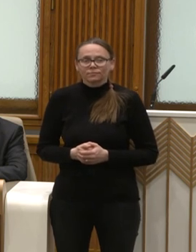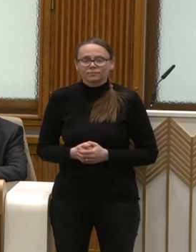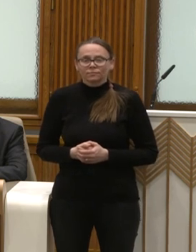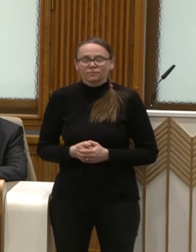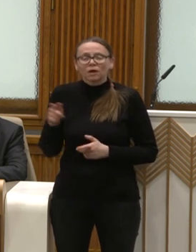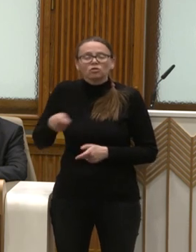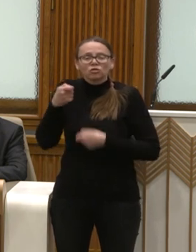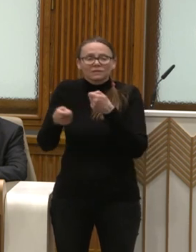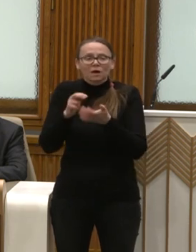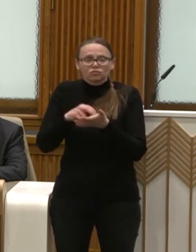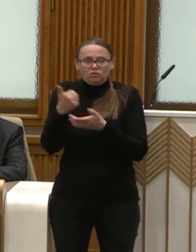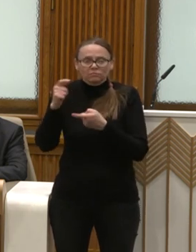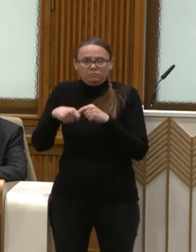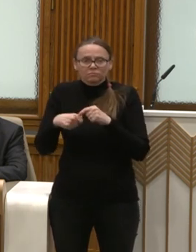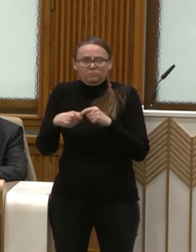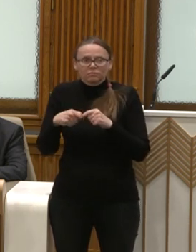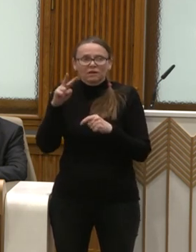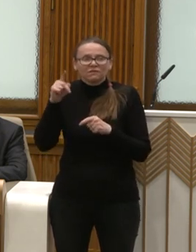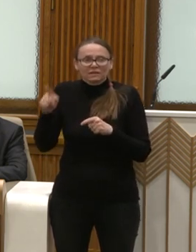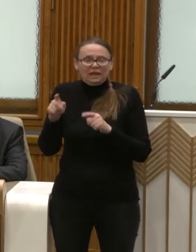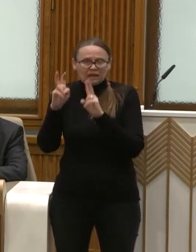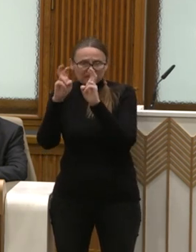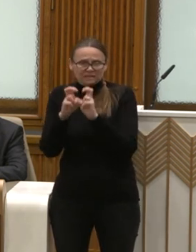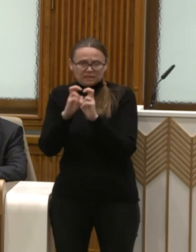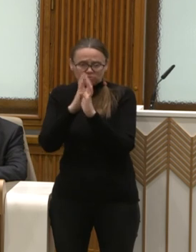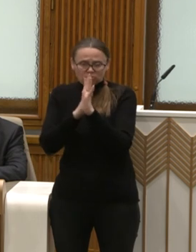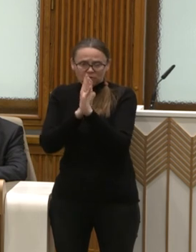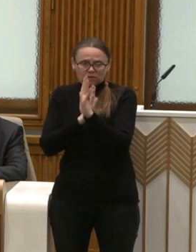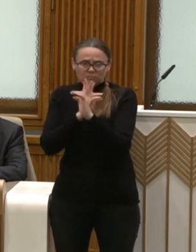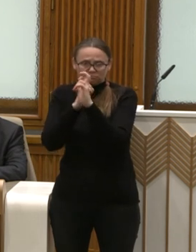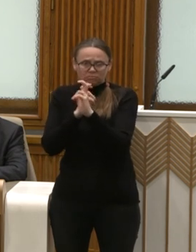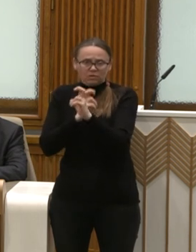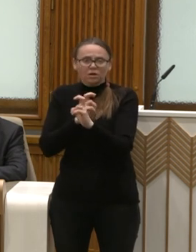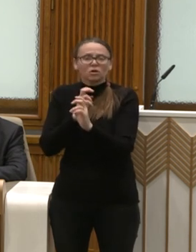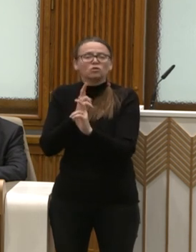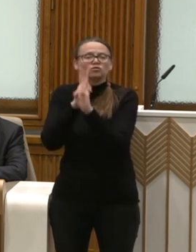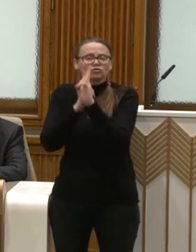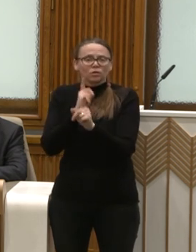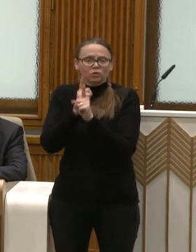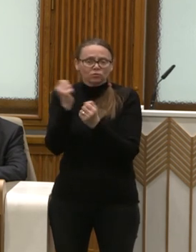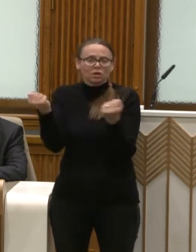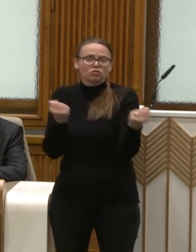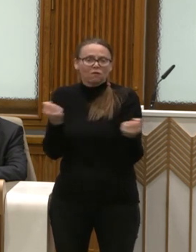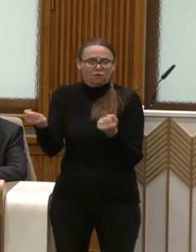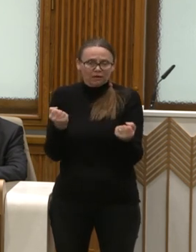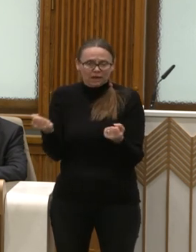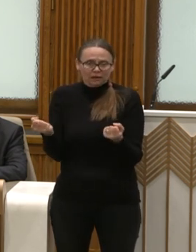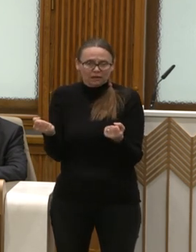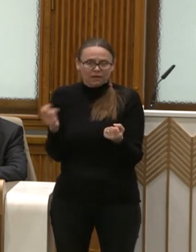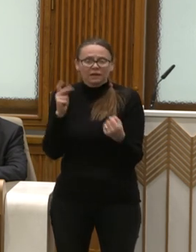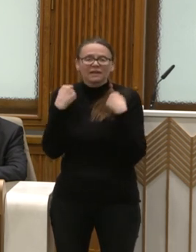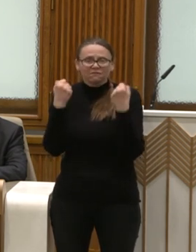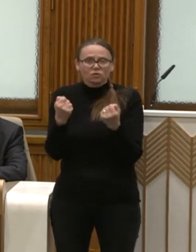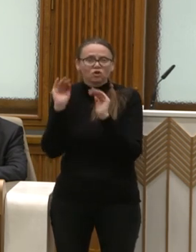Tukaj bi dodal še to, da v teh zastojih, ne, stojijo tudi tovornjaki, ki